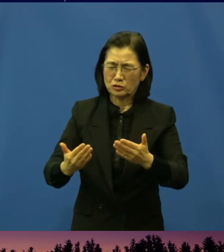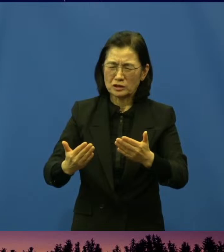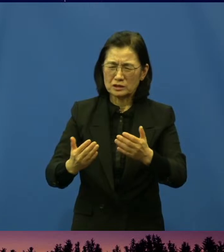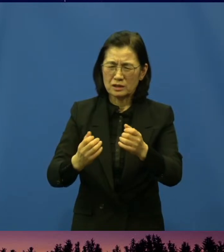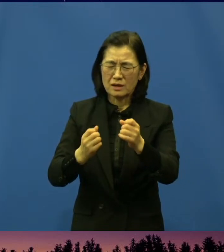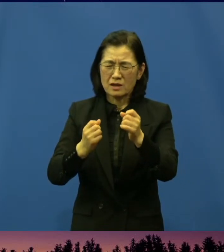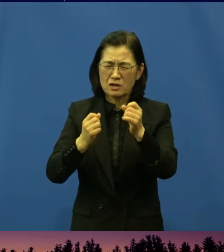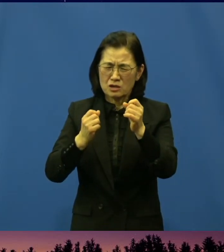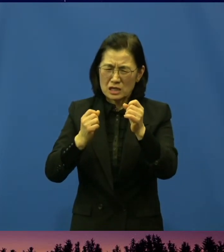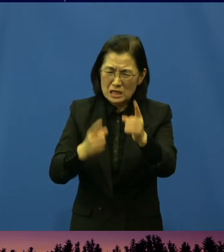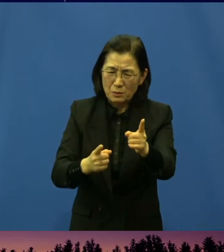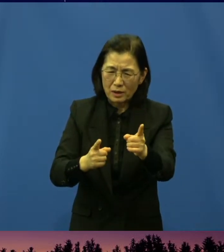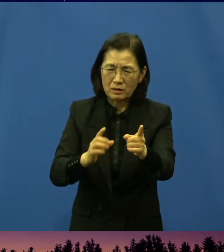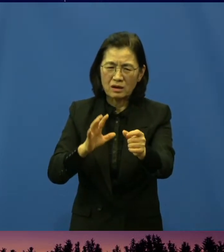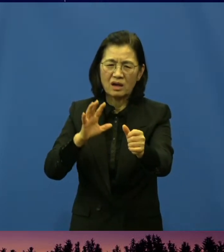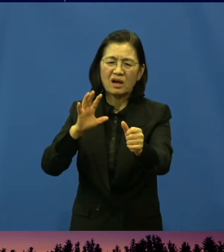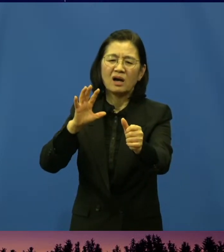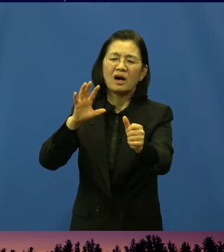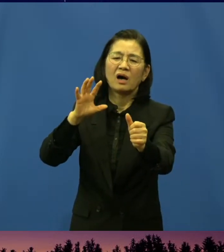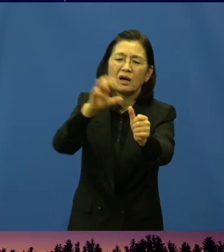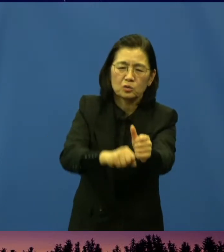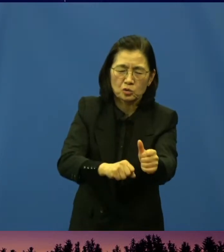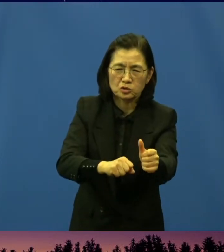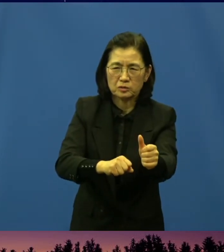나중에 그게 기회였었네.